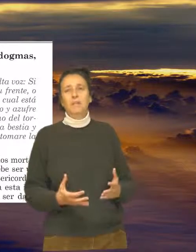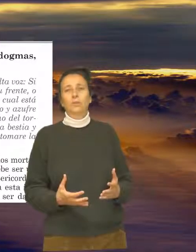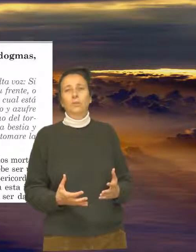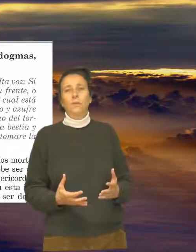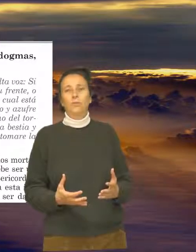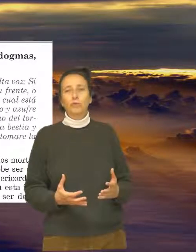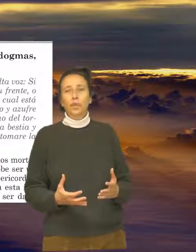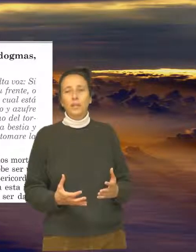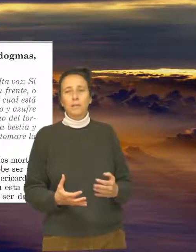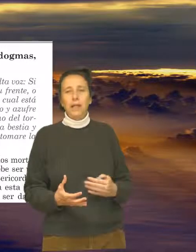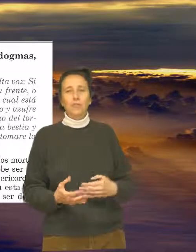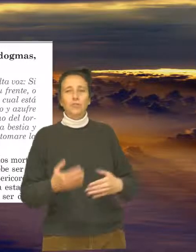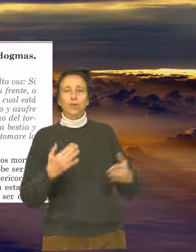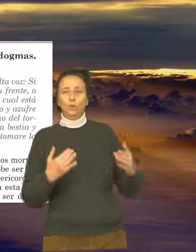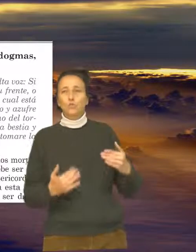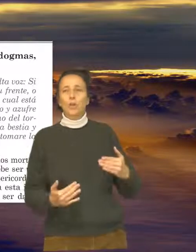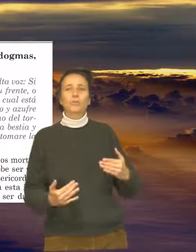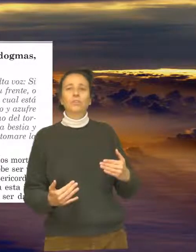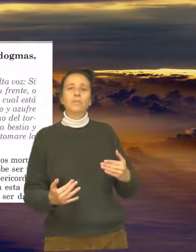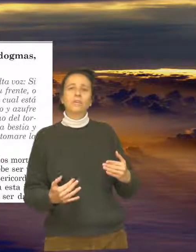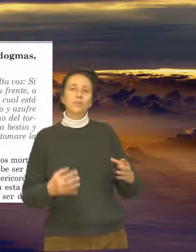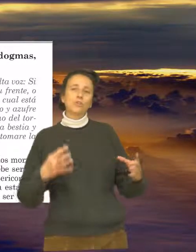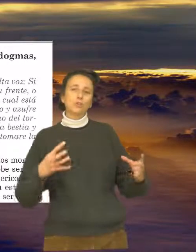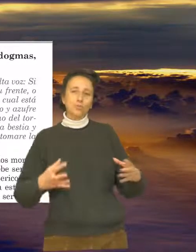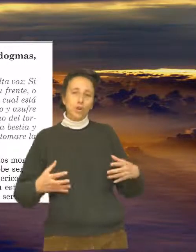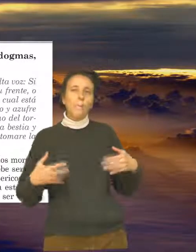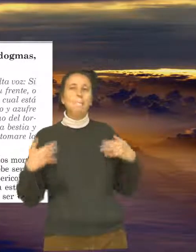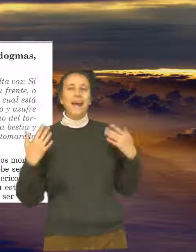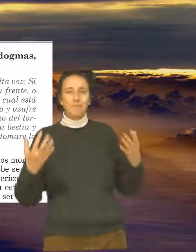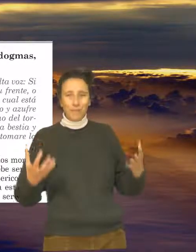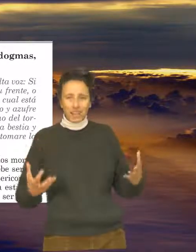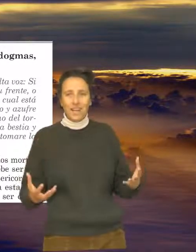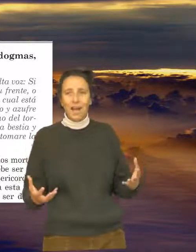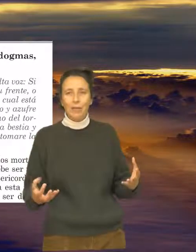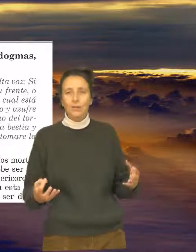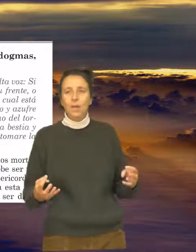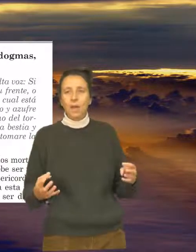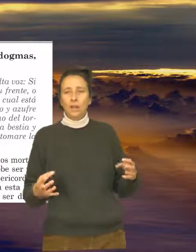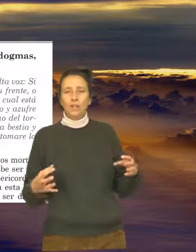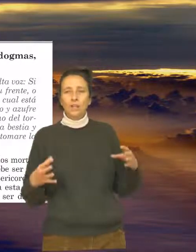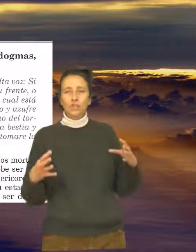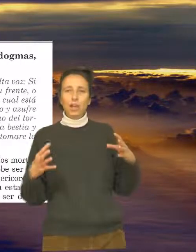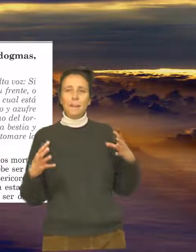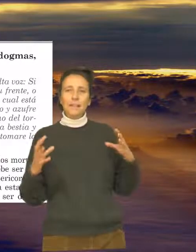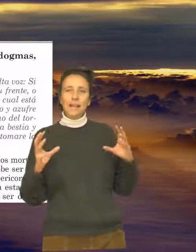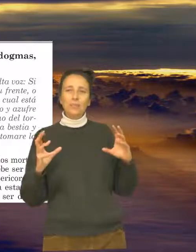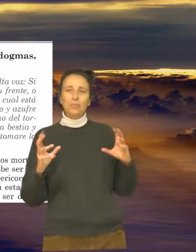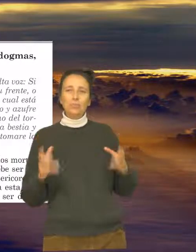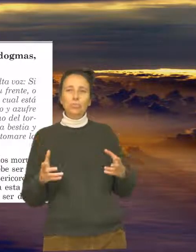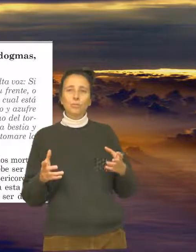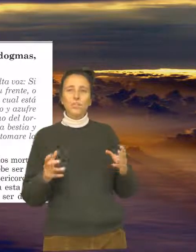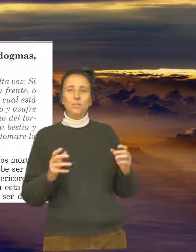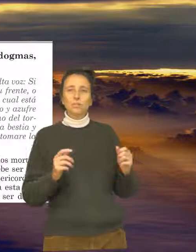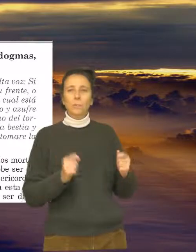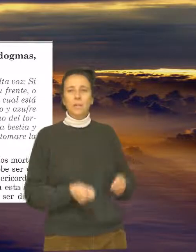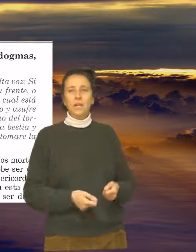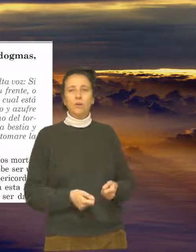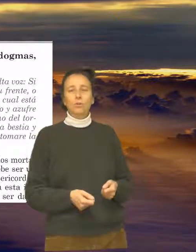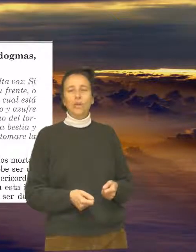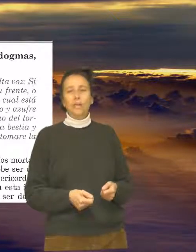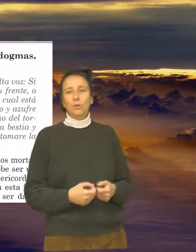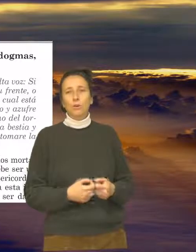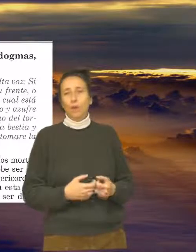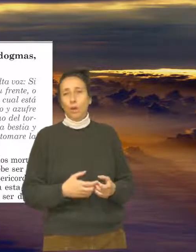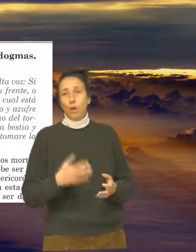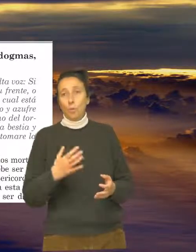otros mandamientos también fueron eliminados, otros fueron divididos, otros fueron parafraseados. Así que no solamente la estructura, sino también